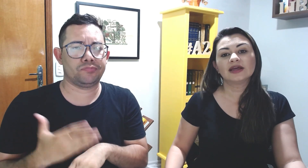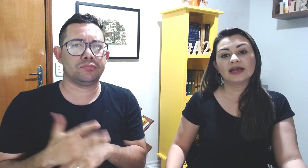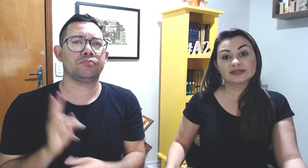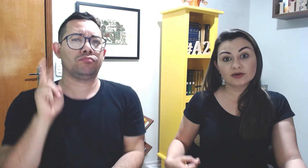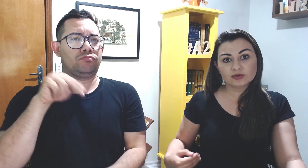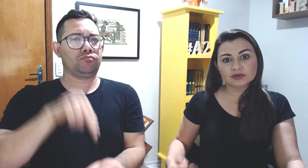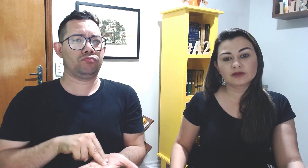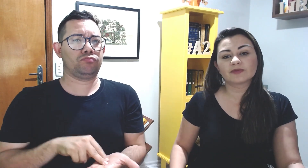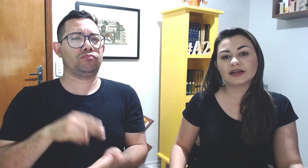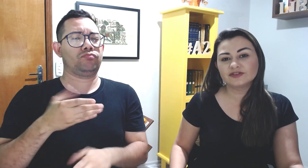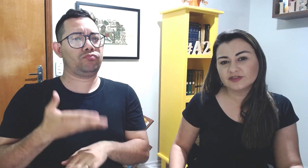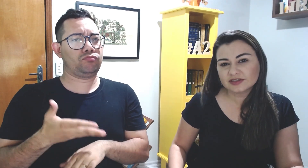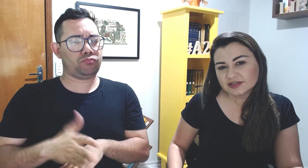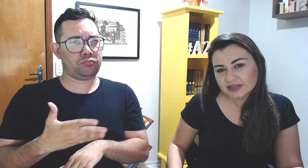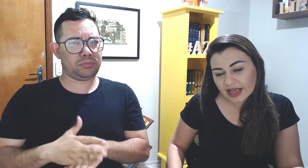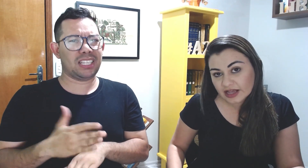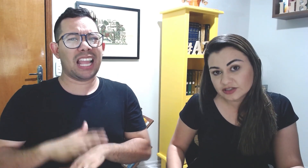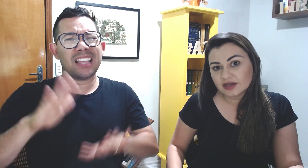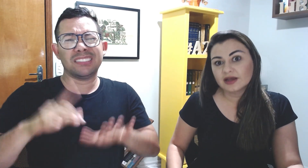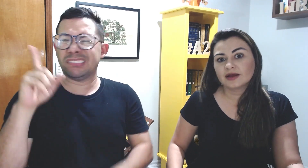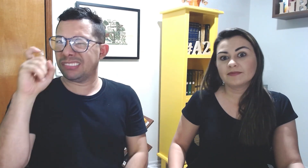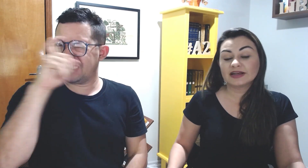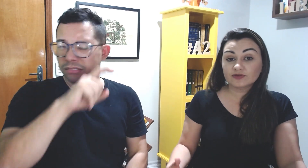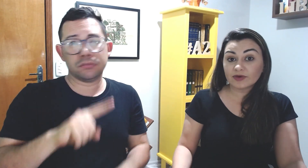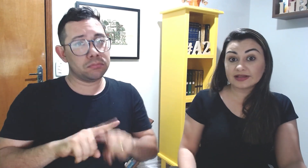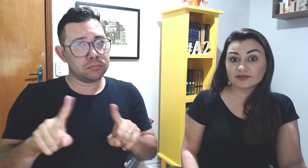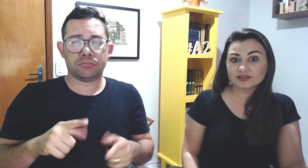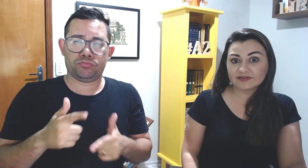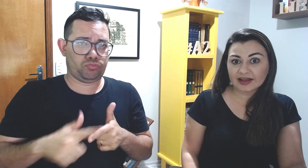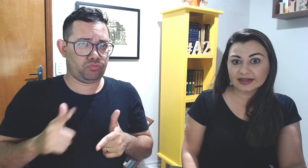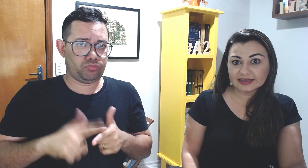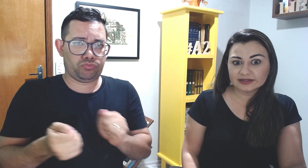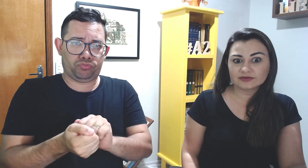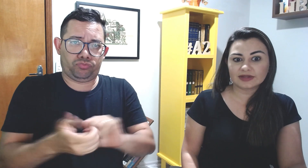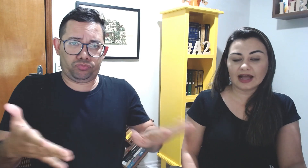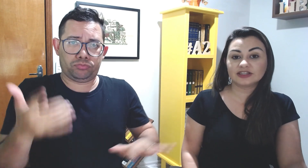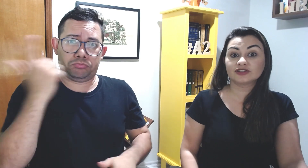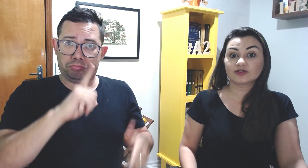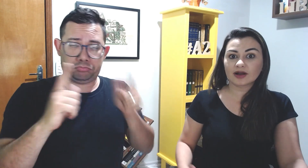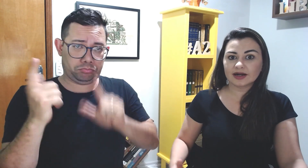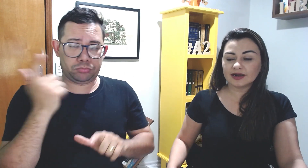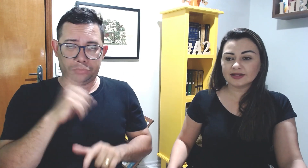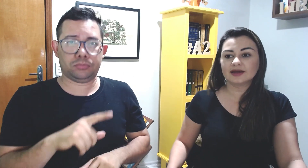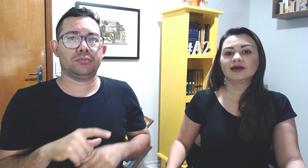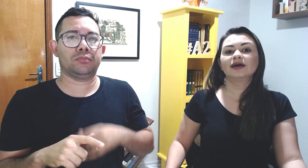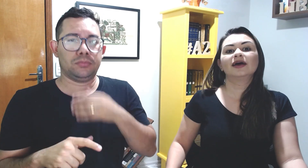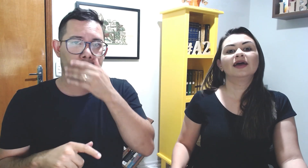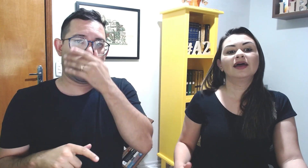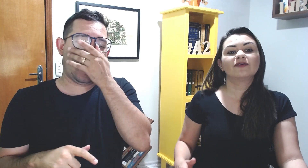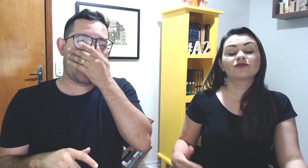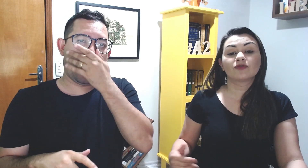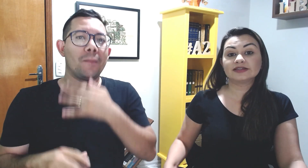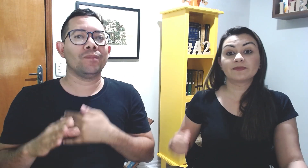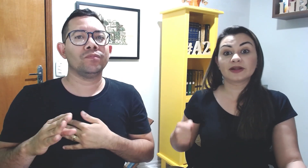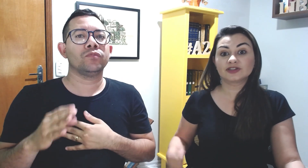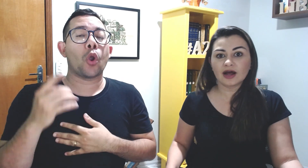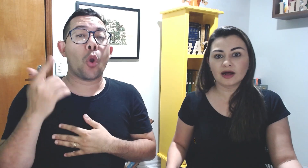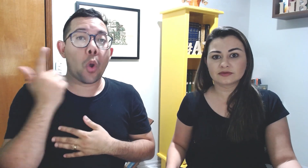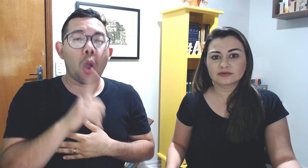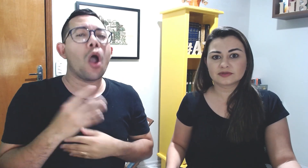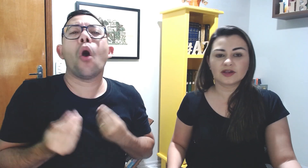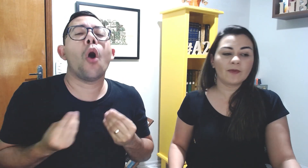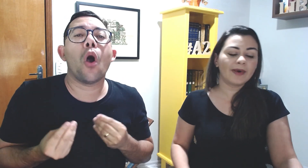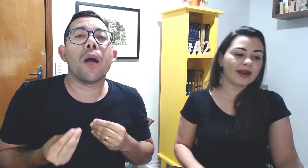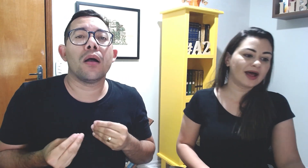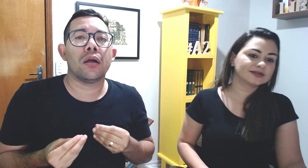frente, executando, por mais difícil que esteja, mais fluência você vai ganhando, tá? A gente só ganha fluência